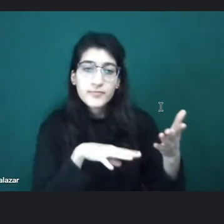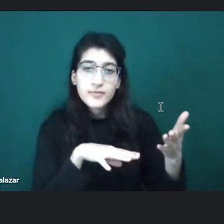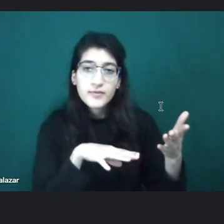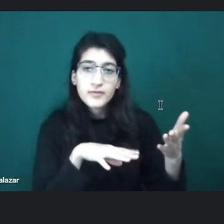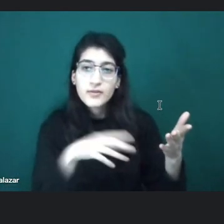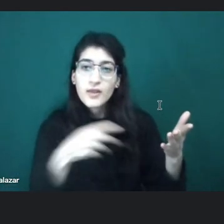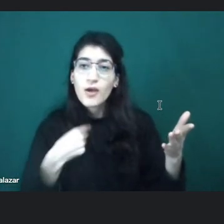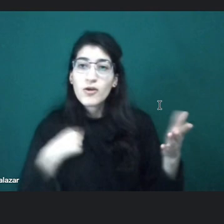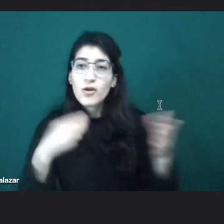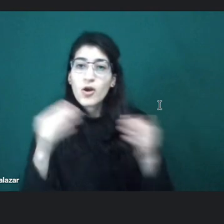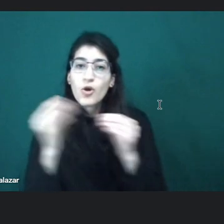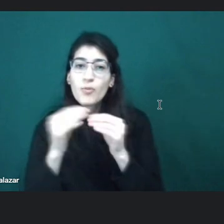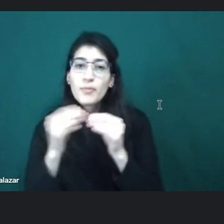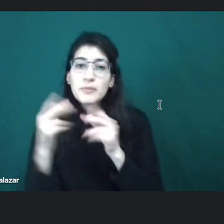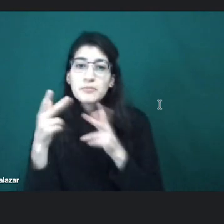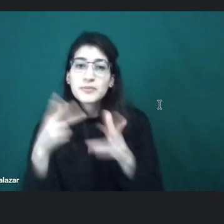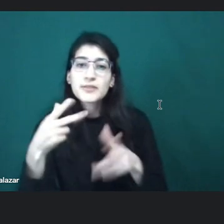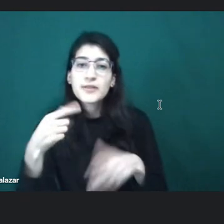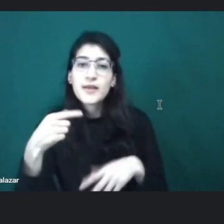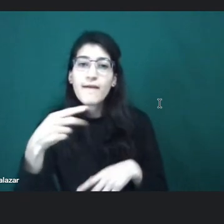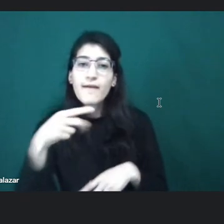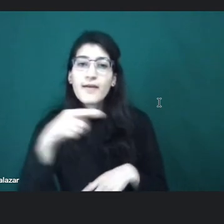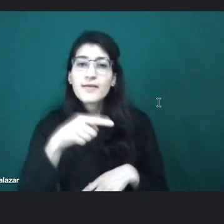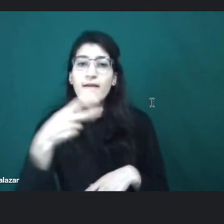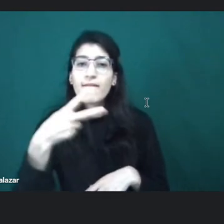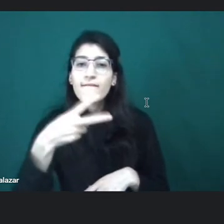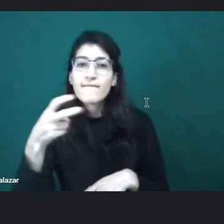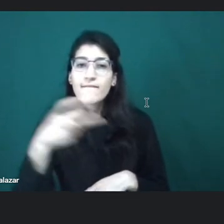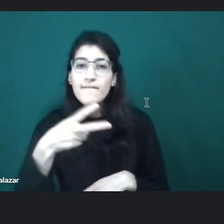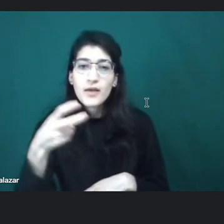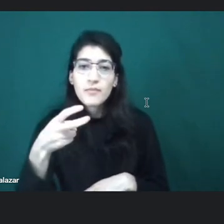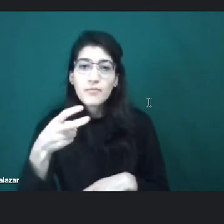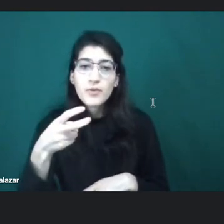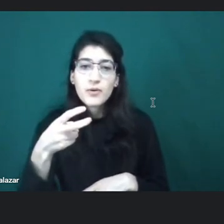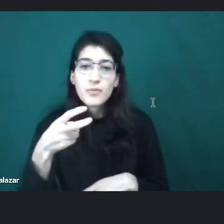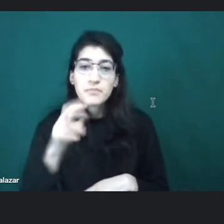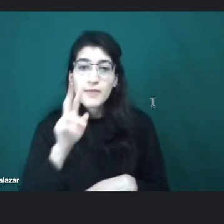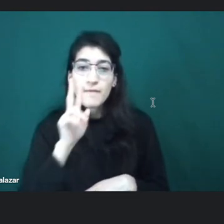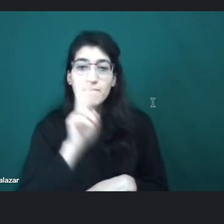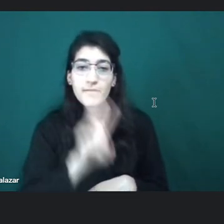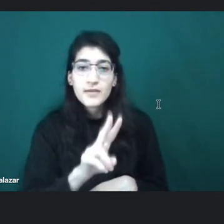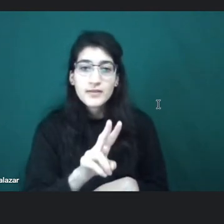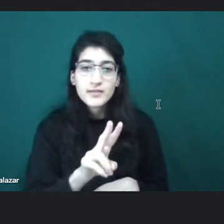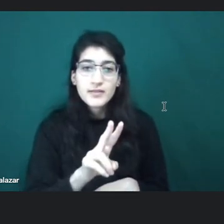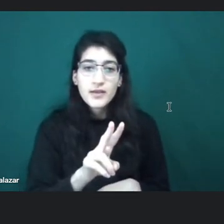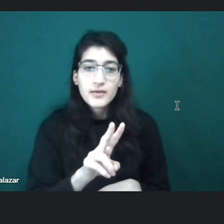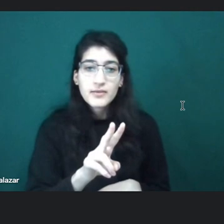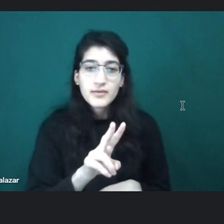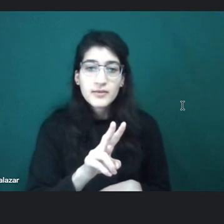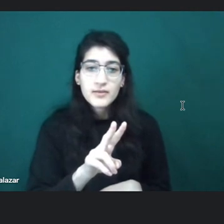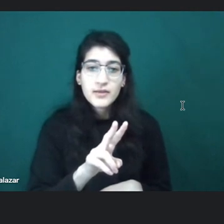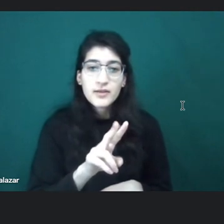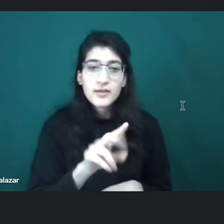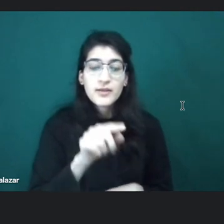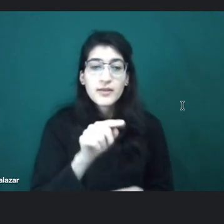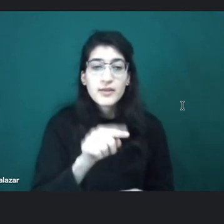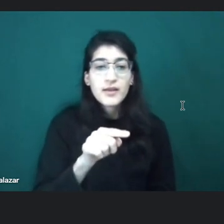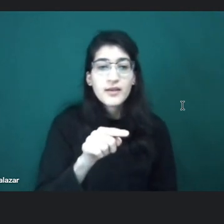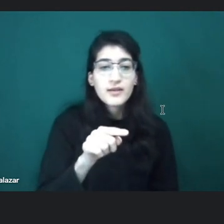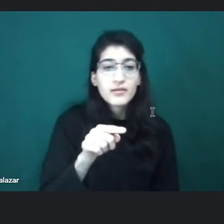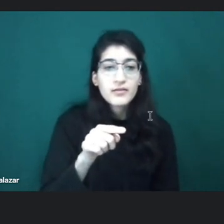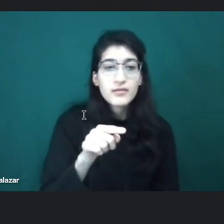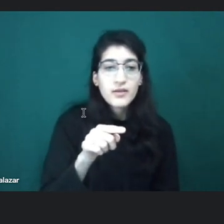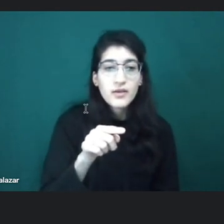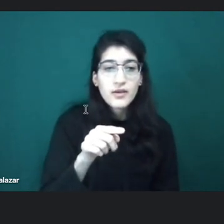Sí, pero como verbo. Bien, porque está después del pronombre. Fíjense que está después de they, de ellos o ellas. Entonces seguro que es un verbo,